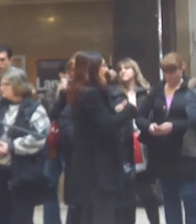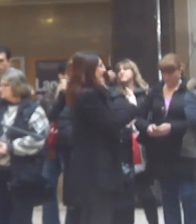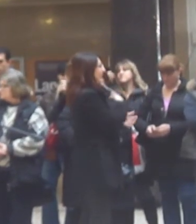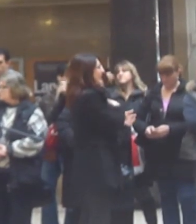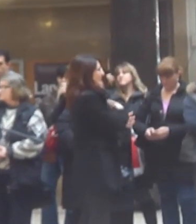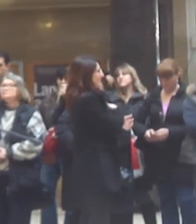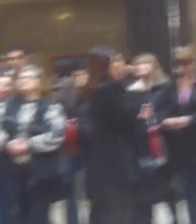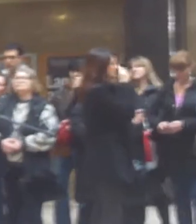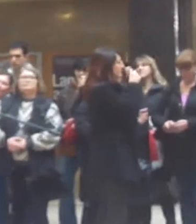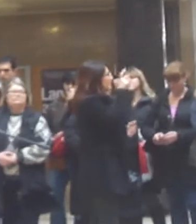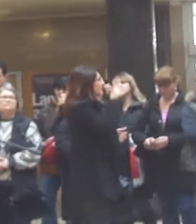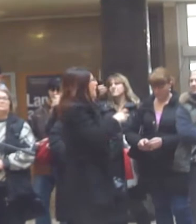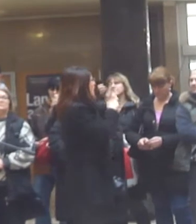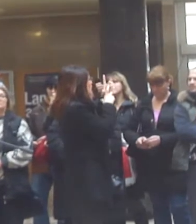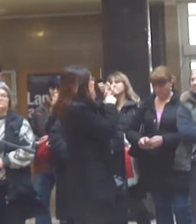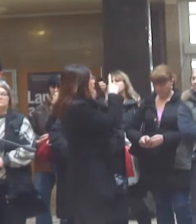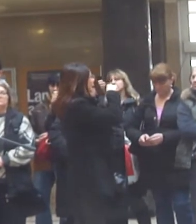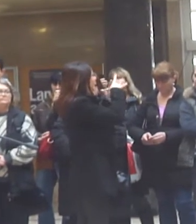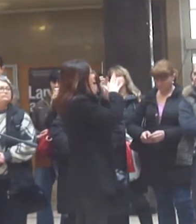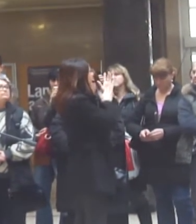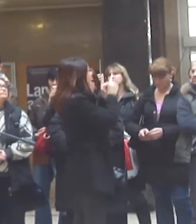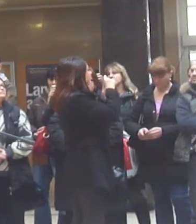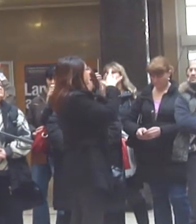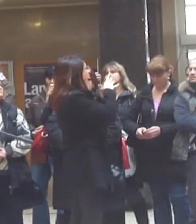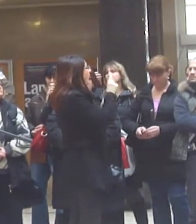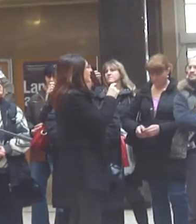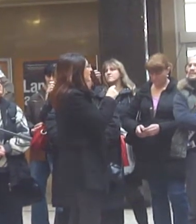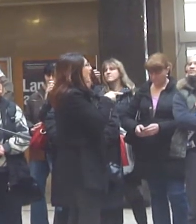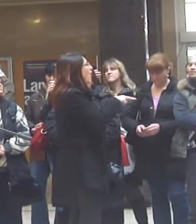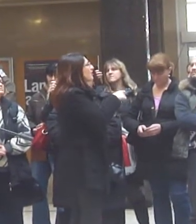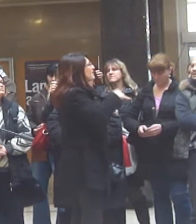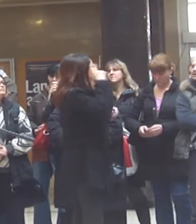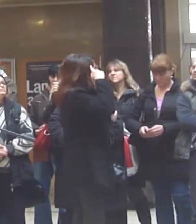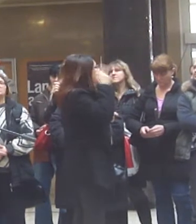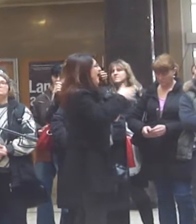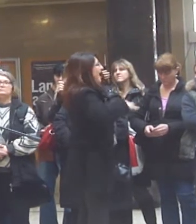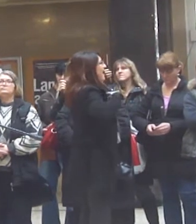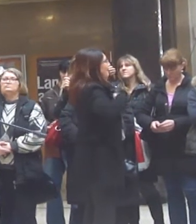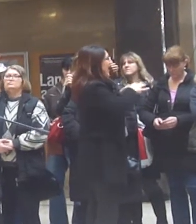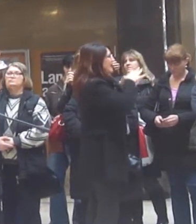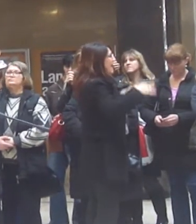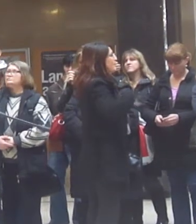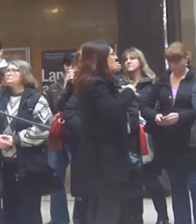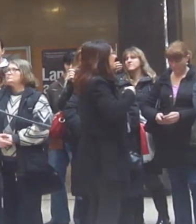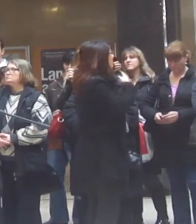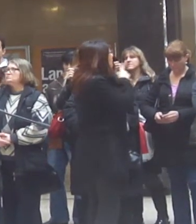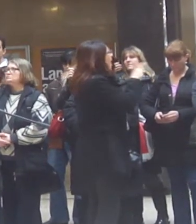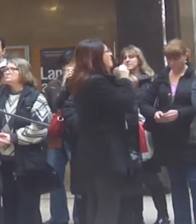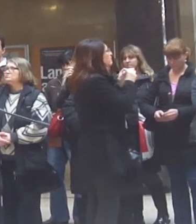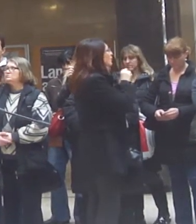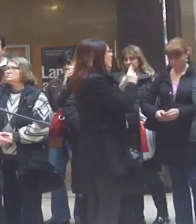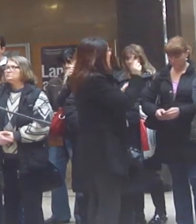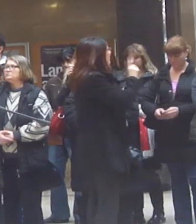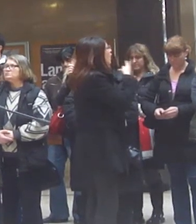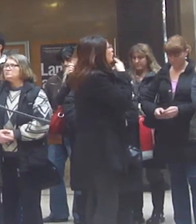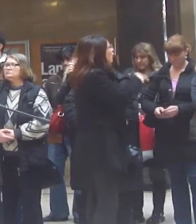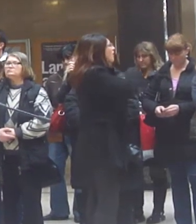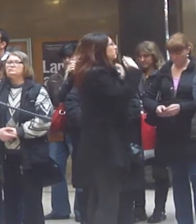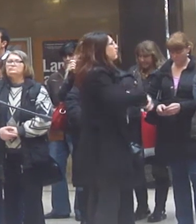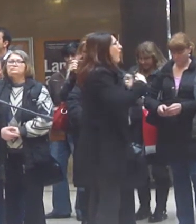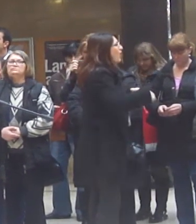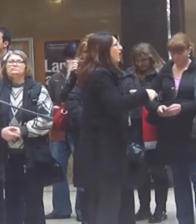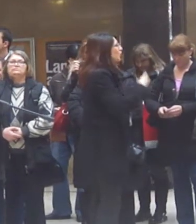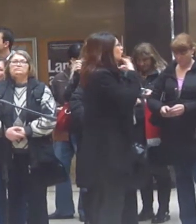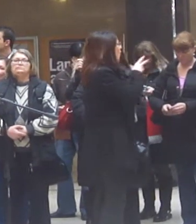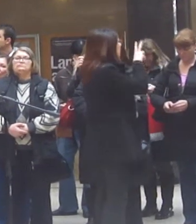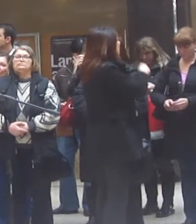hrvatski ljudi, Andrija Štampar, otac javnog zdravlja, on je rekao da njegov problem nisu bogati i oni koji imaju, jer